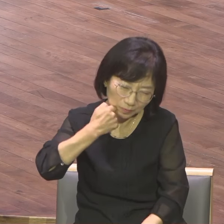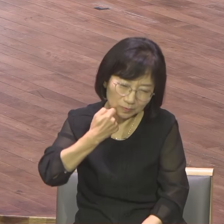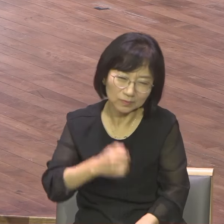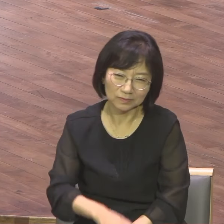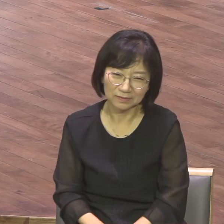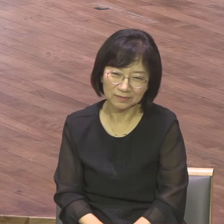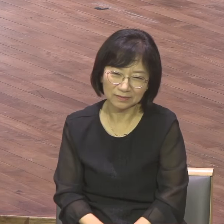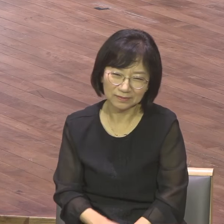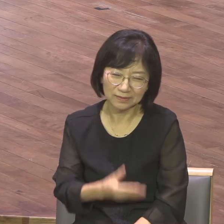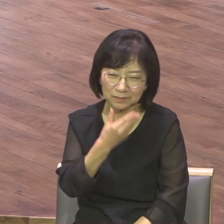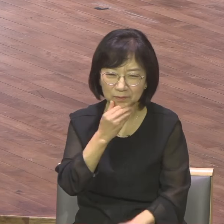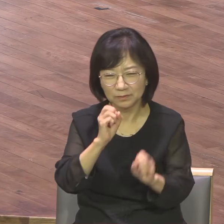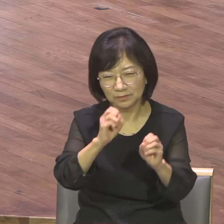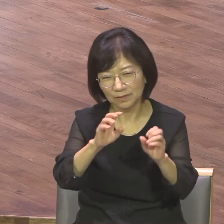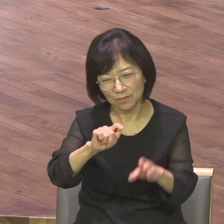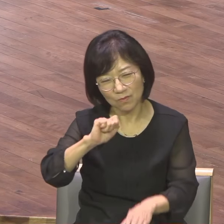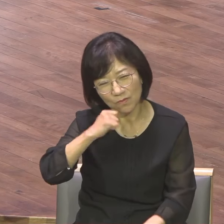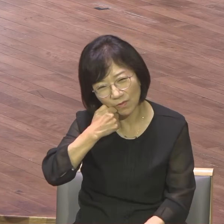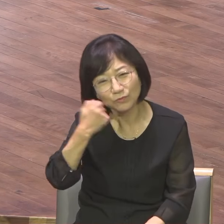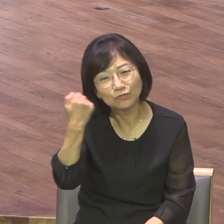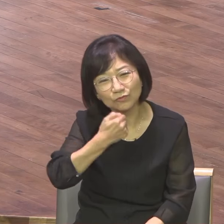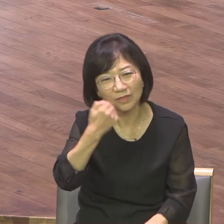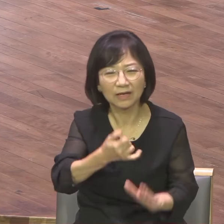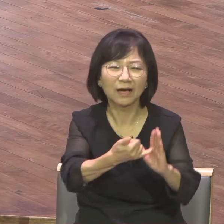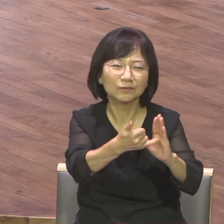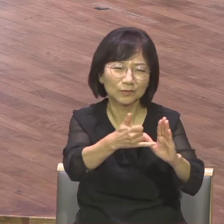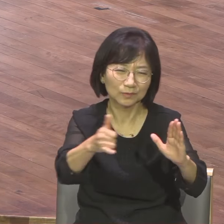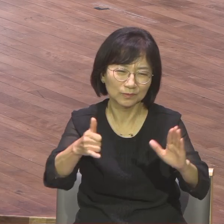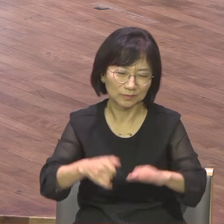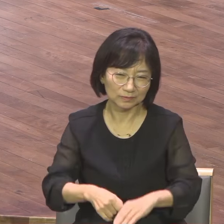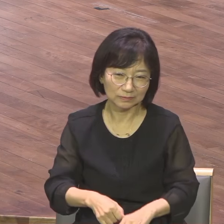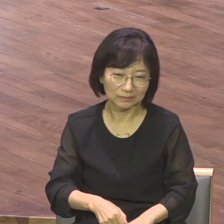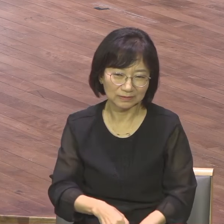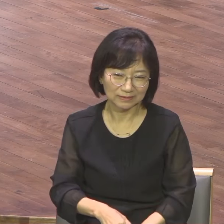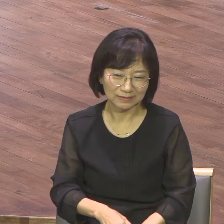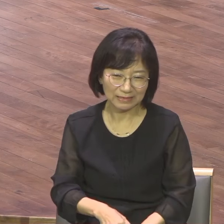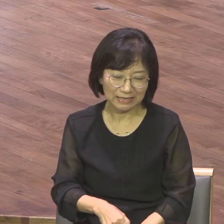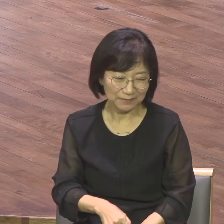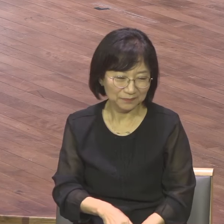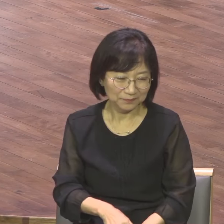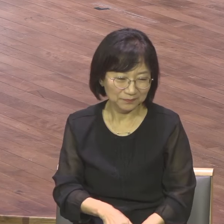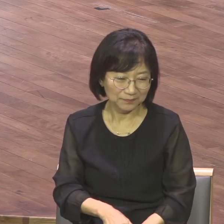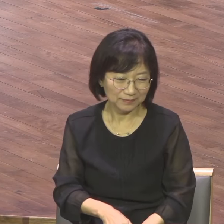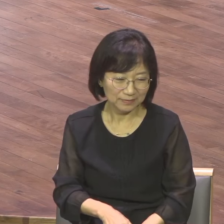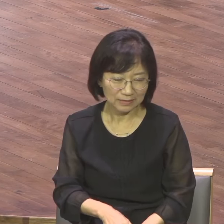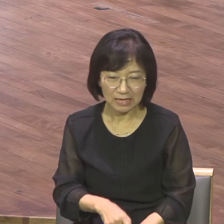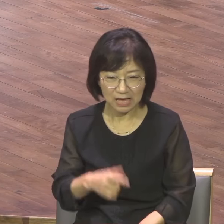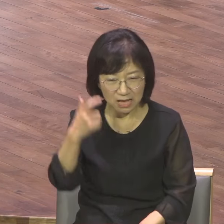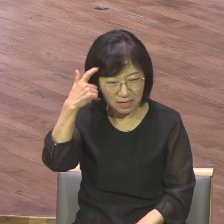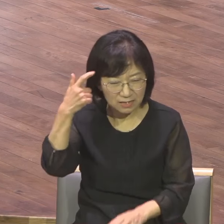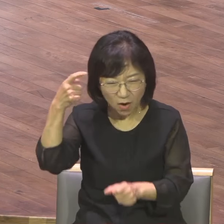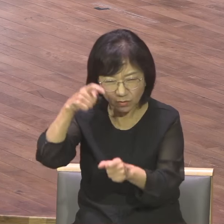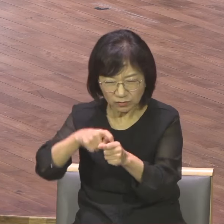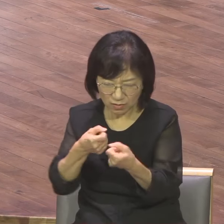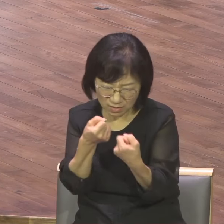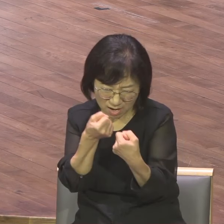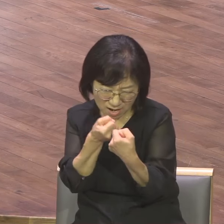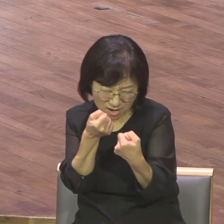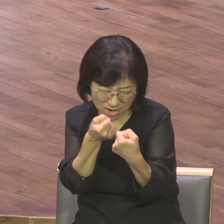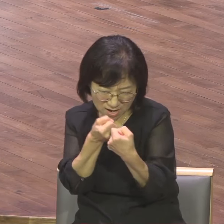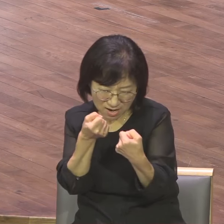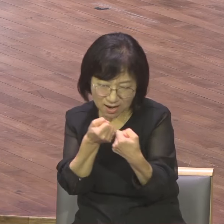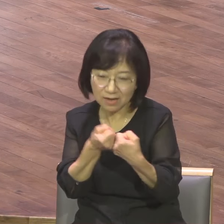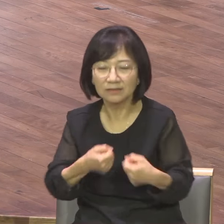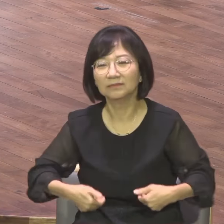가족이에요. 사실 제일 쉬운 것 같은데 제일 어려워요. 여기에 처절한 영적 싸움 싸워야